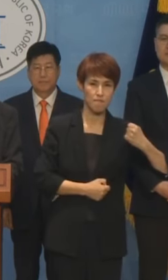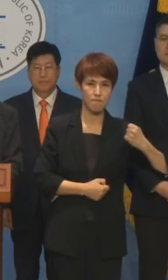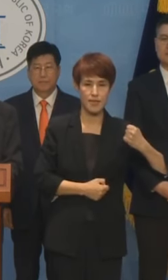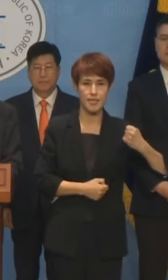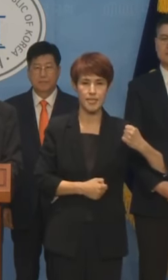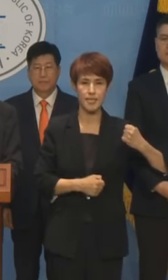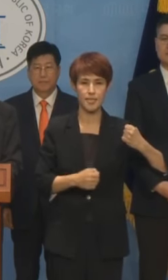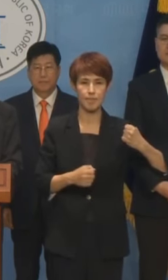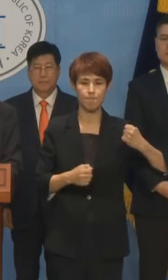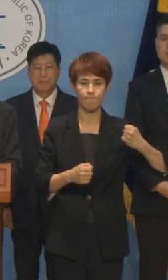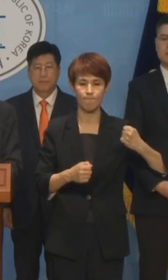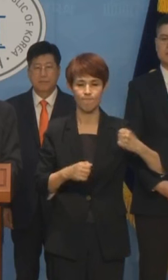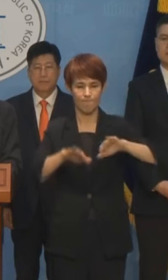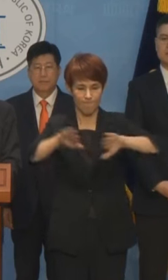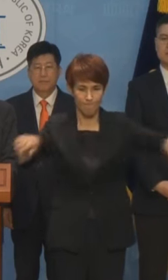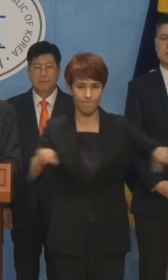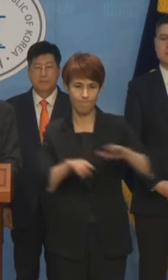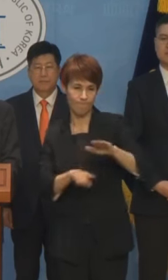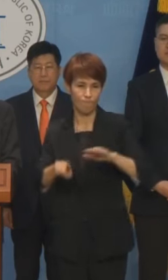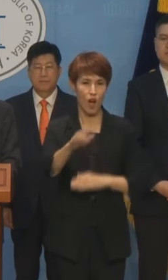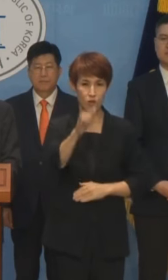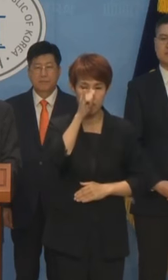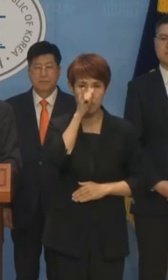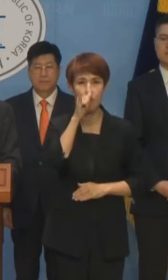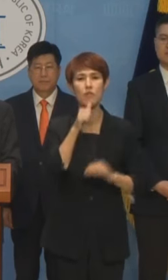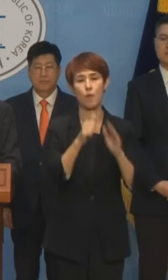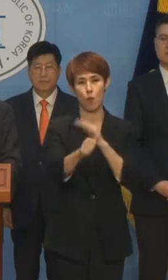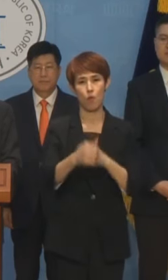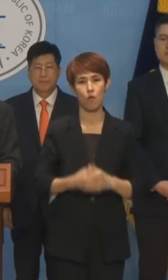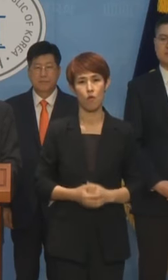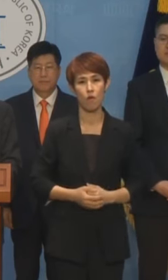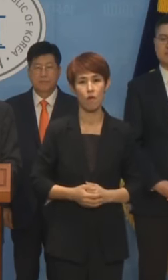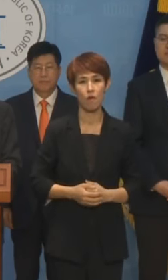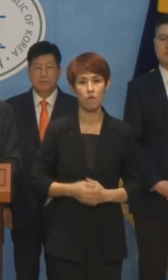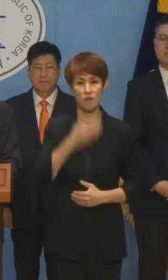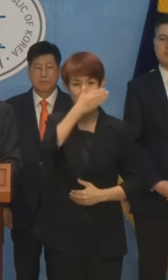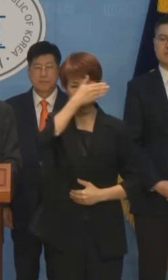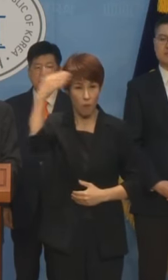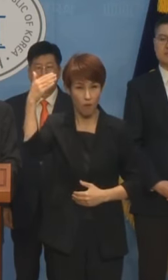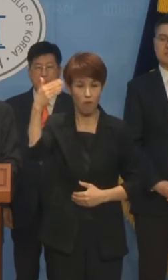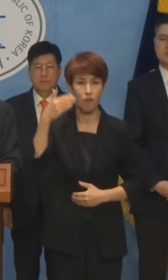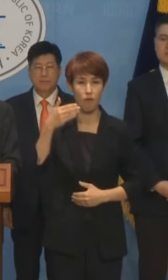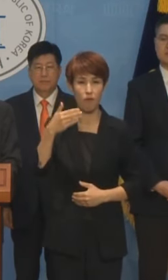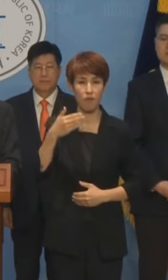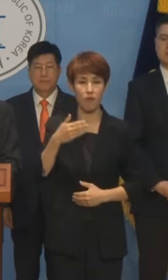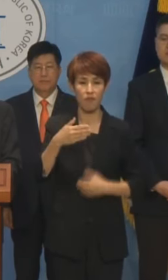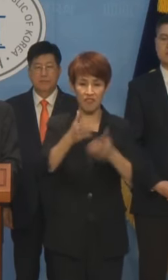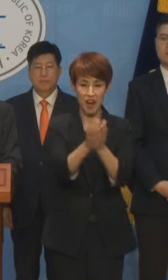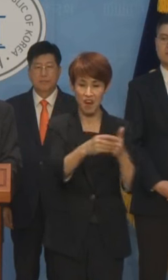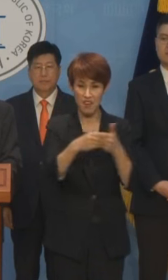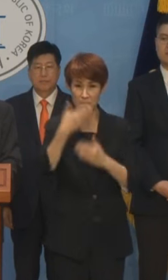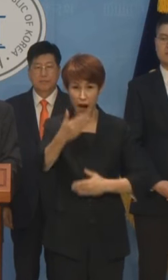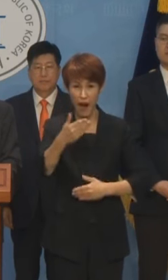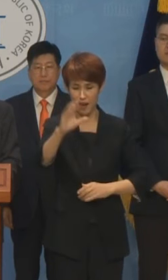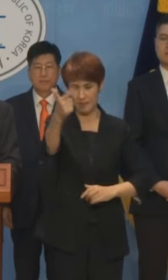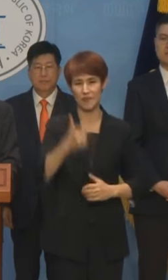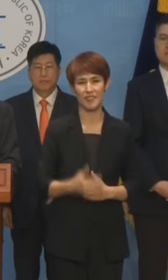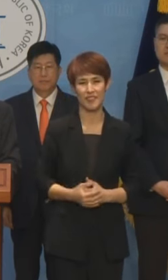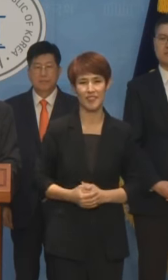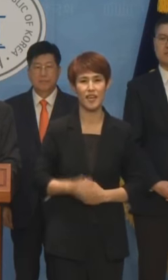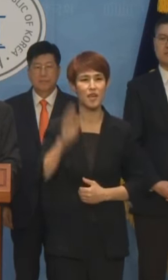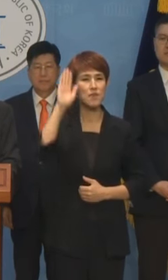대표 허은하입니다. 나이만 젊다고 정당을 이끌 수 있는 게 아닙니다.